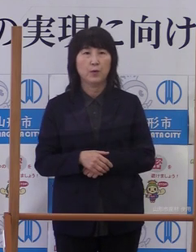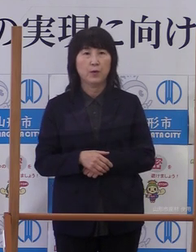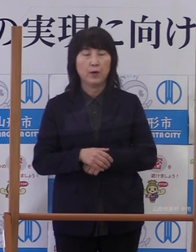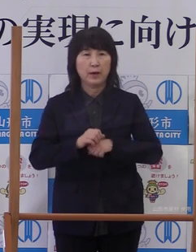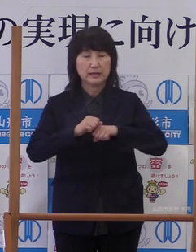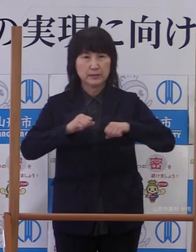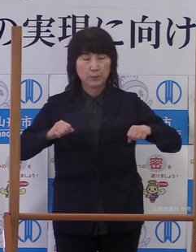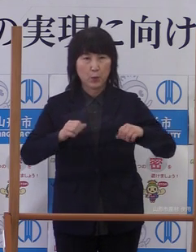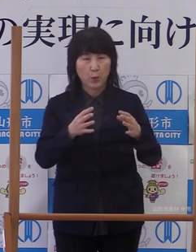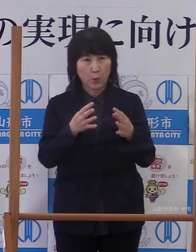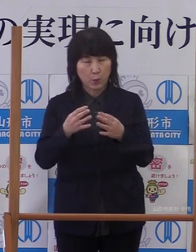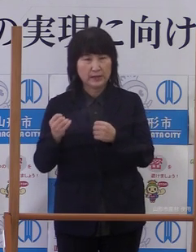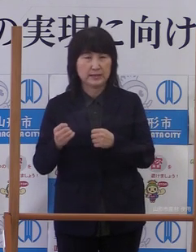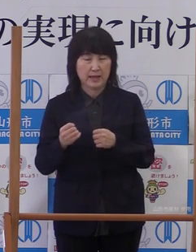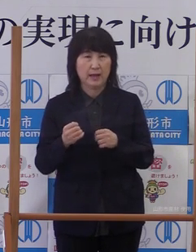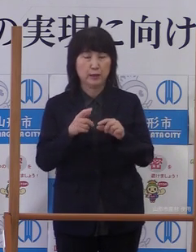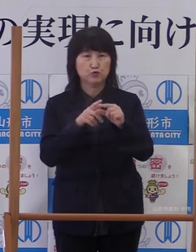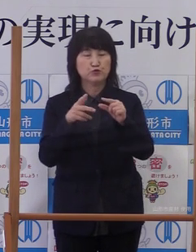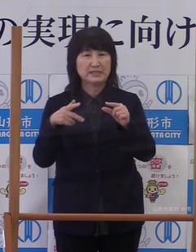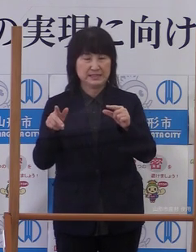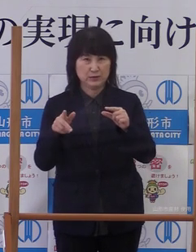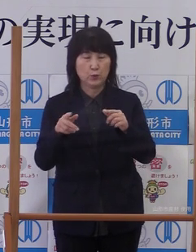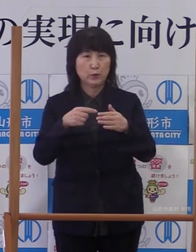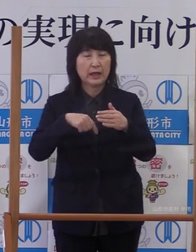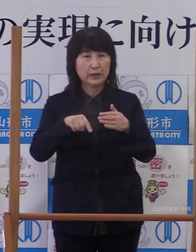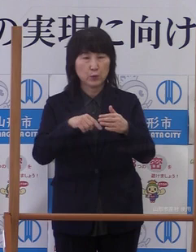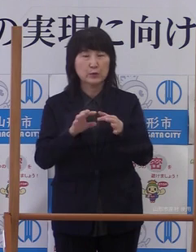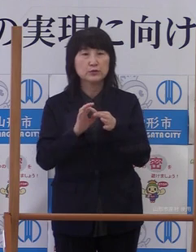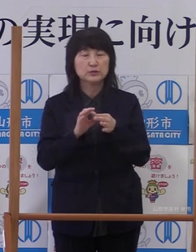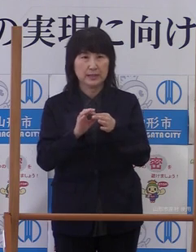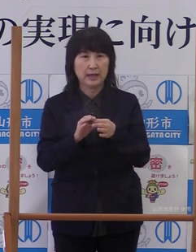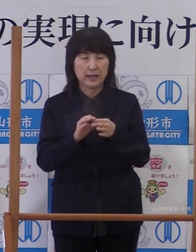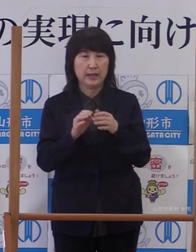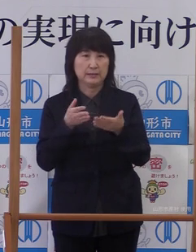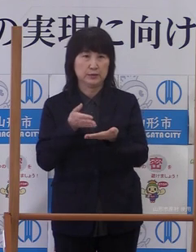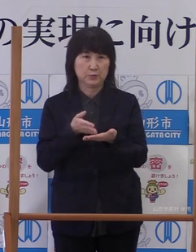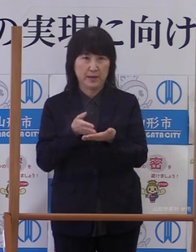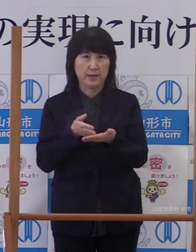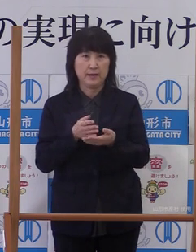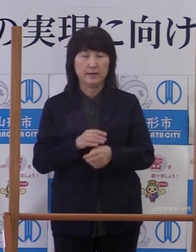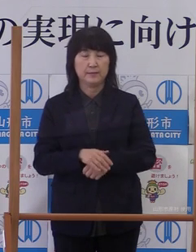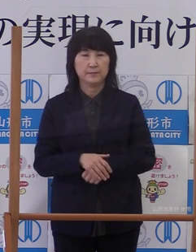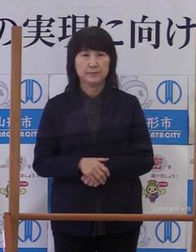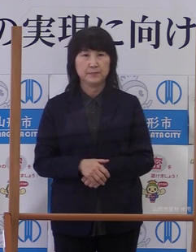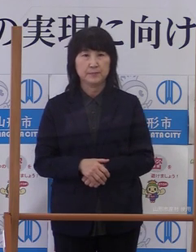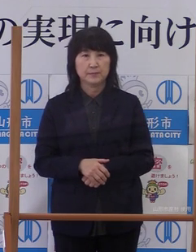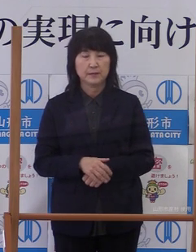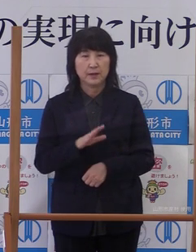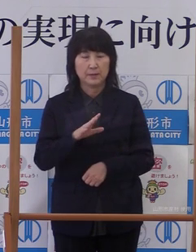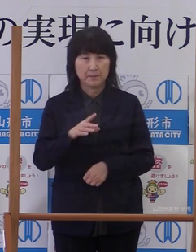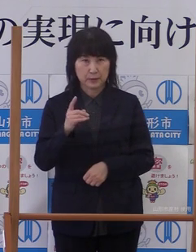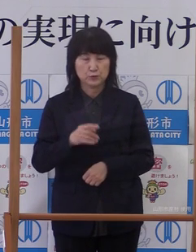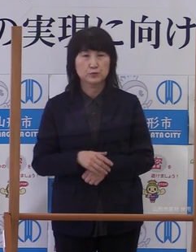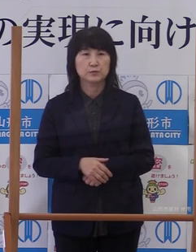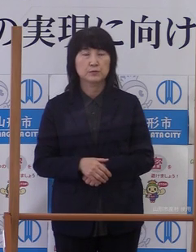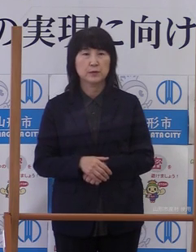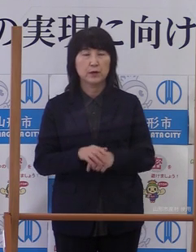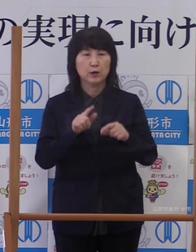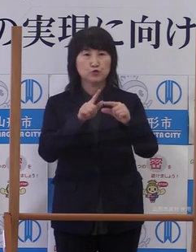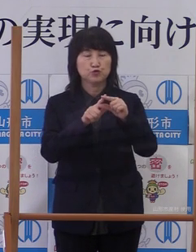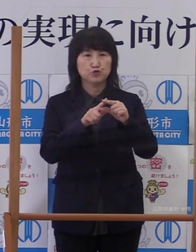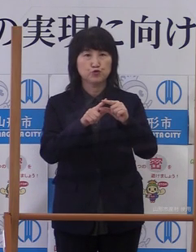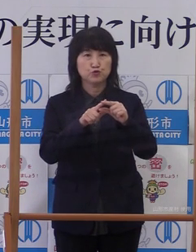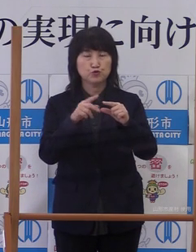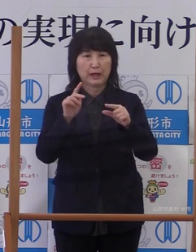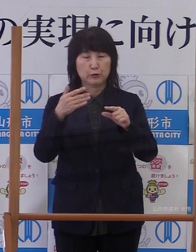の大きなその目玉的な事業というところで申し上げますと、まずですね、中核市